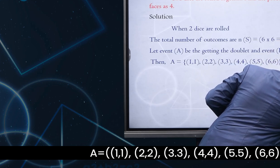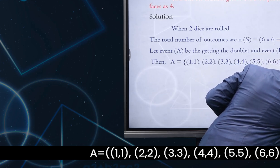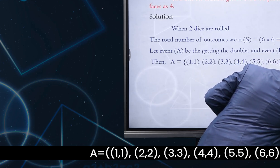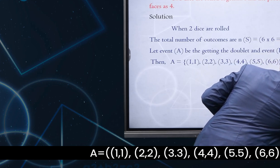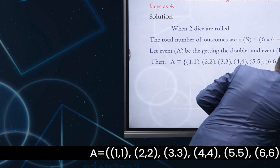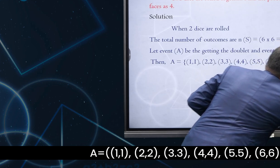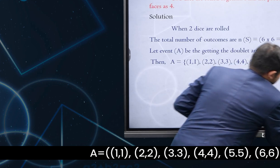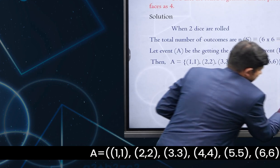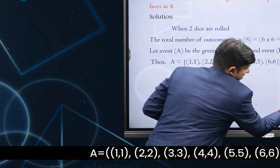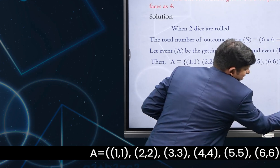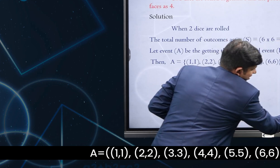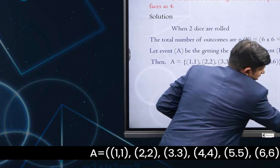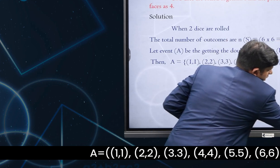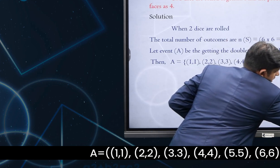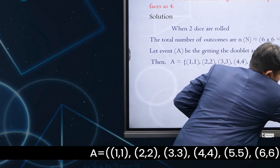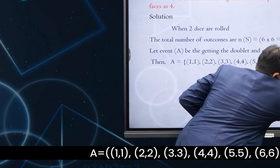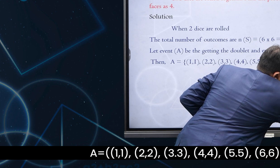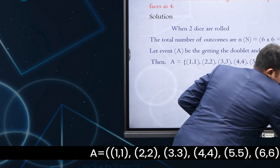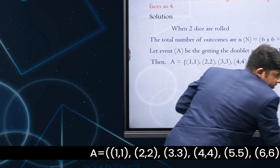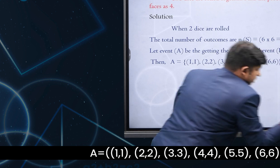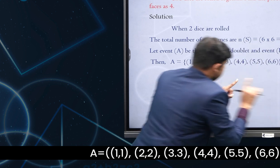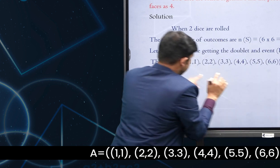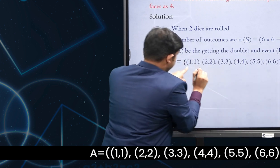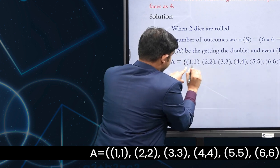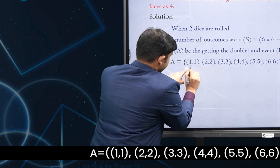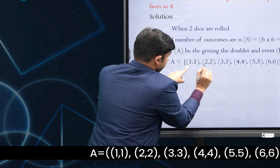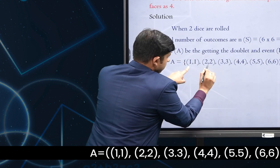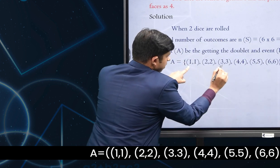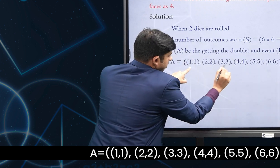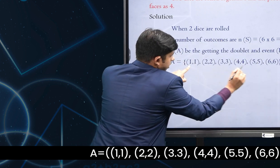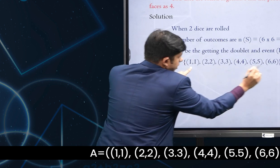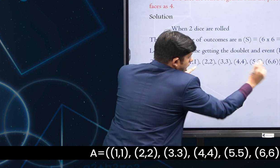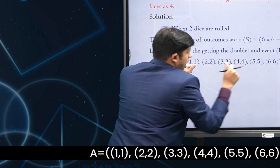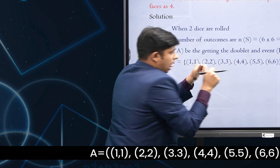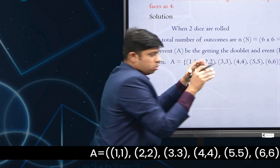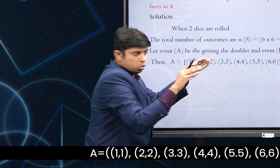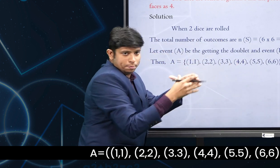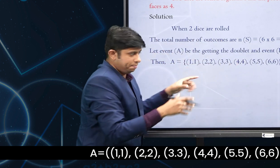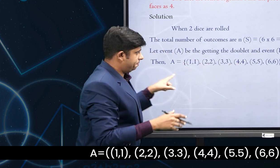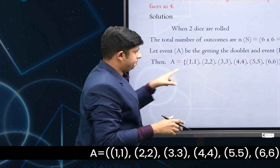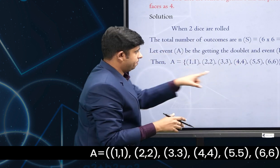5, सहाव्या कंसामध्ये 6, मेन कंस बंद बरोबर एन कंसामध्ये ए बरोबर 6.